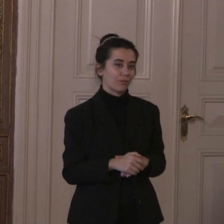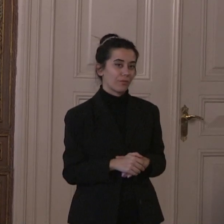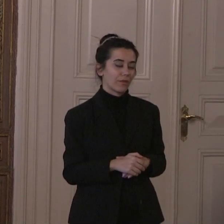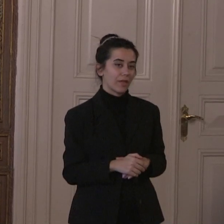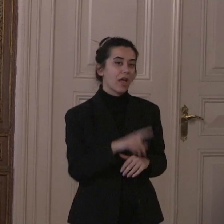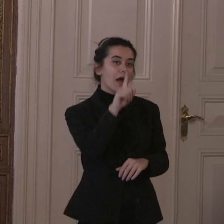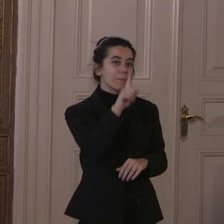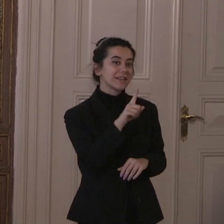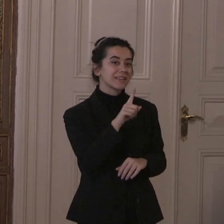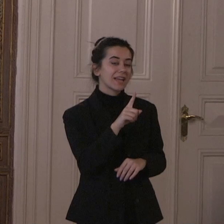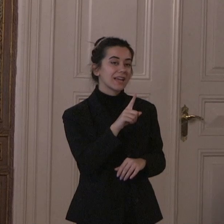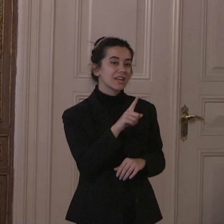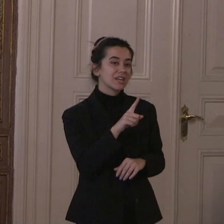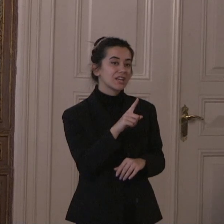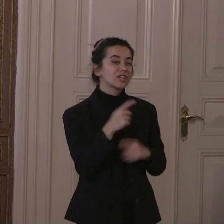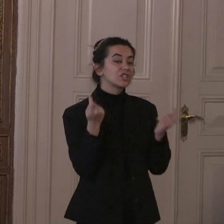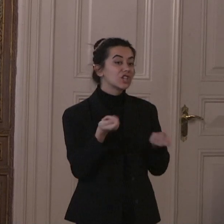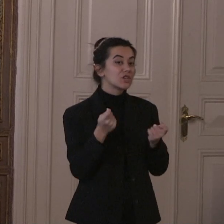Bir etkinlik yapmıştık.